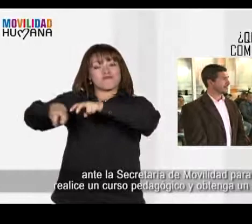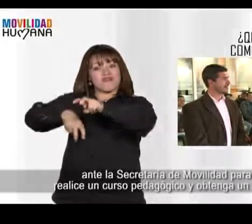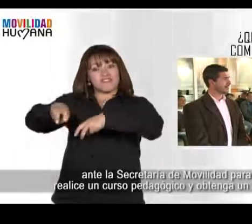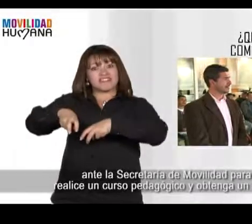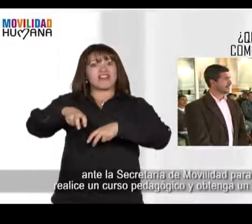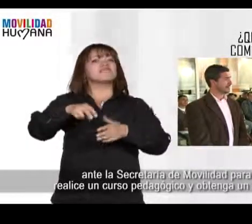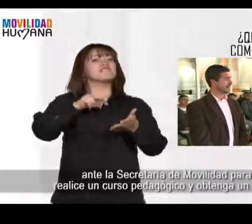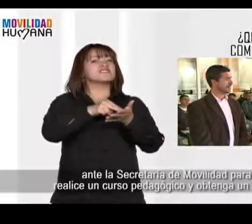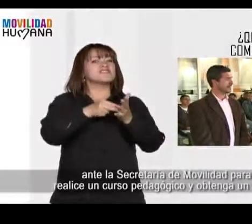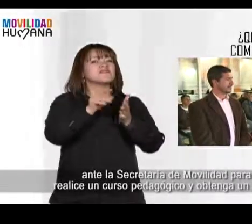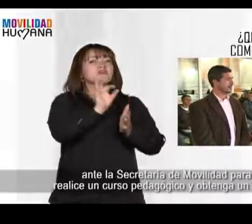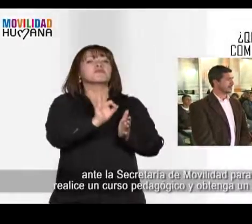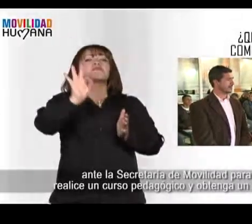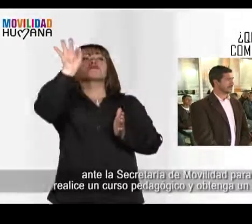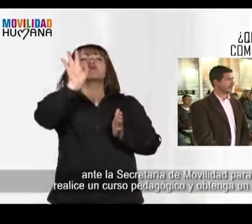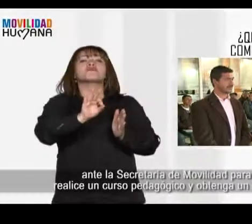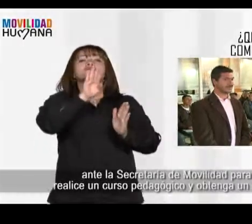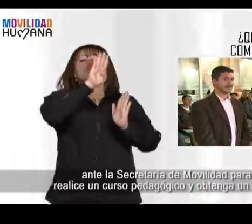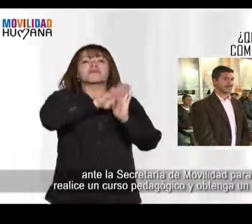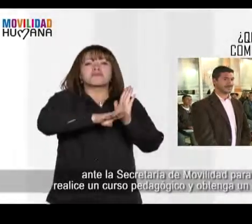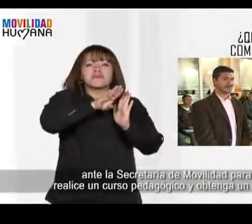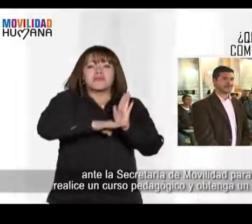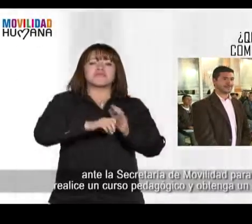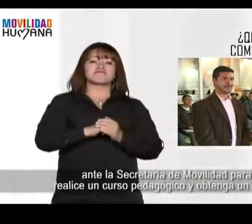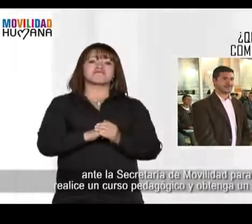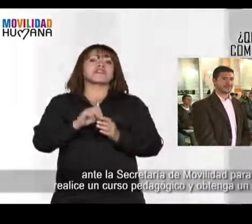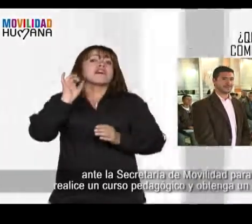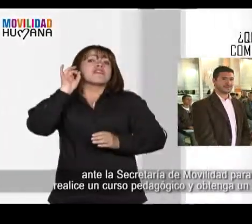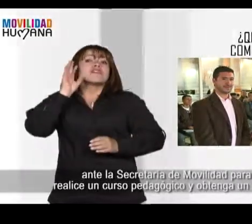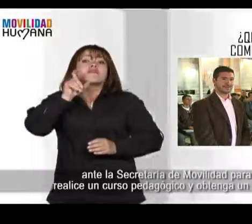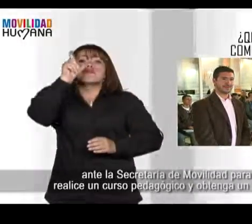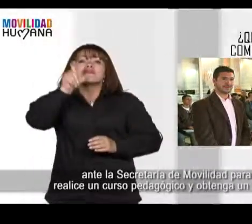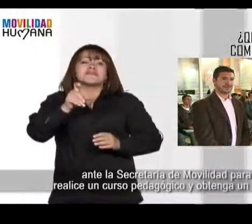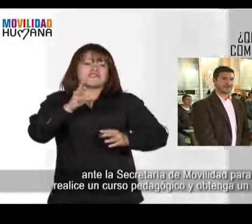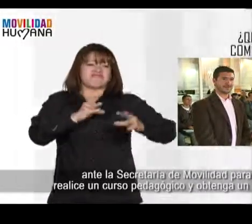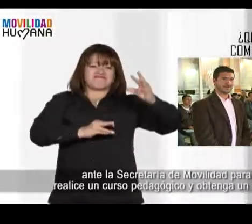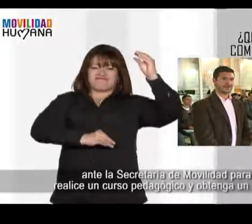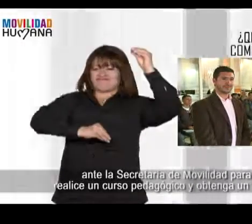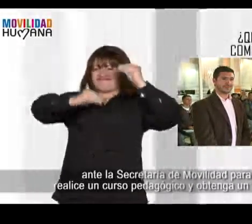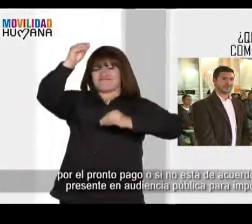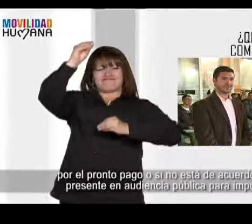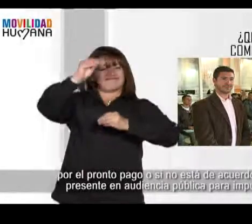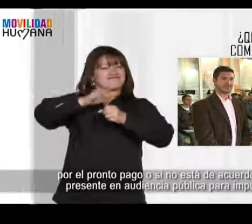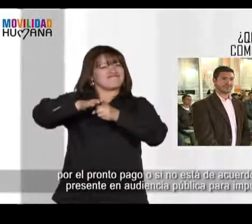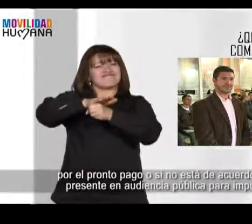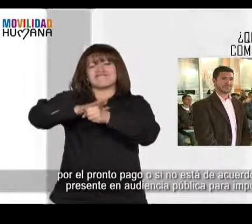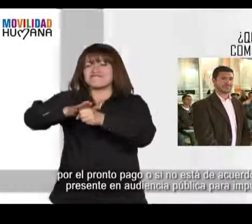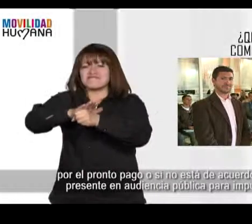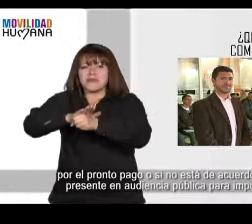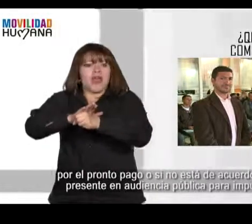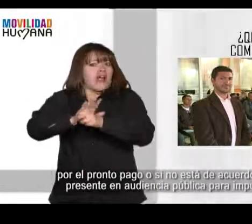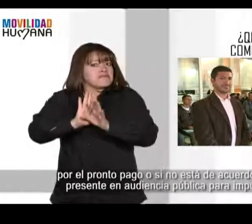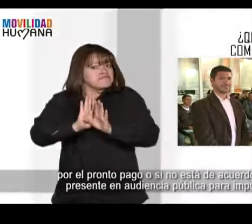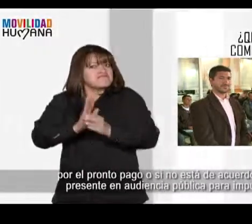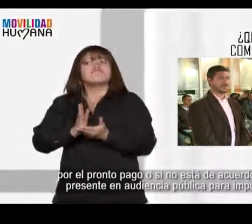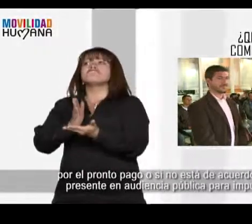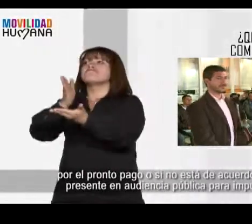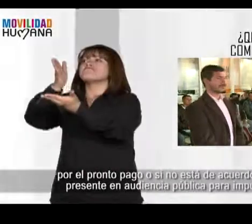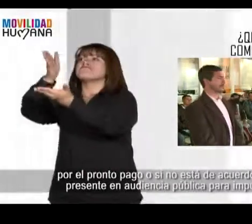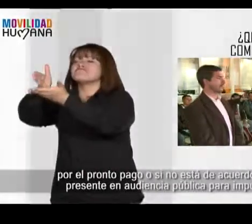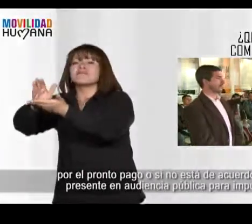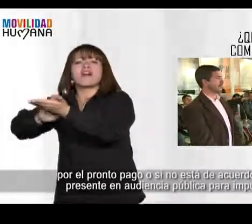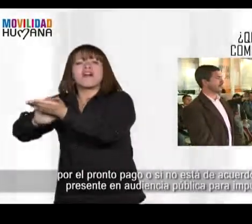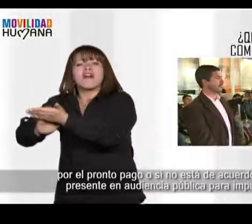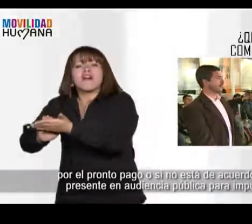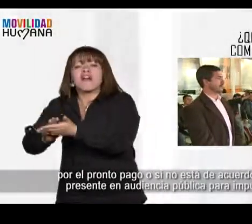la Secretaría de Movilidad para que realice un curso pedagógico, obtenga un descuento por el pronto pago o, si no